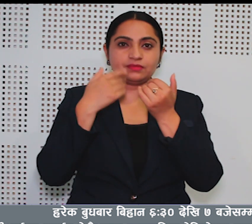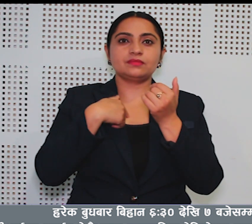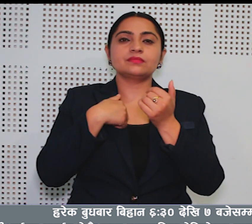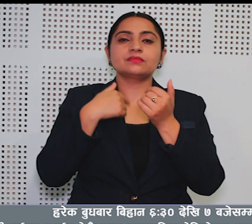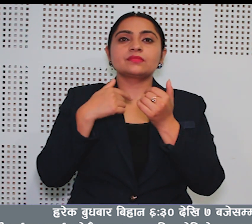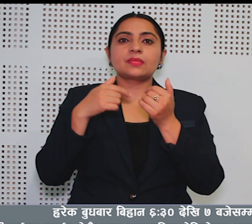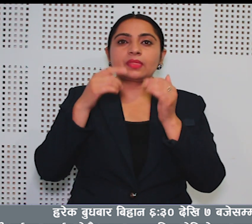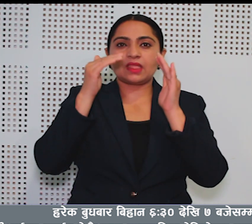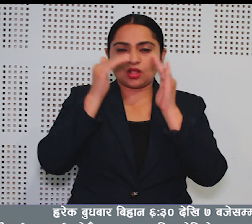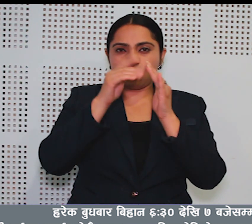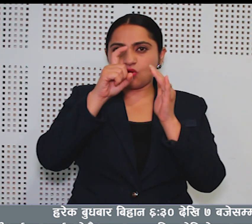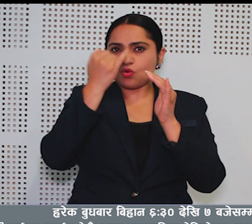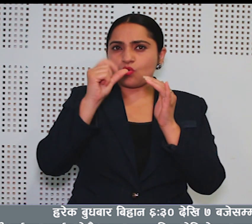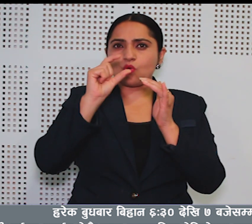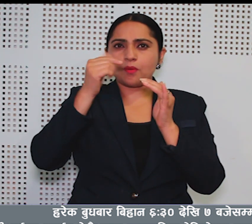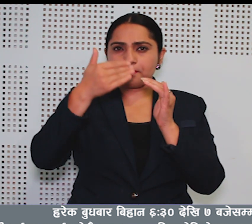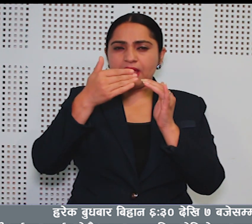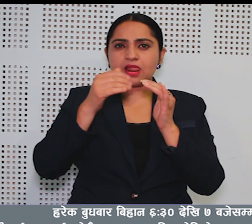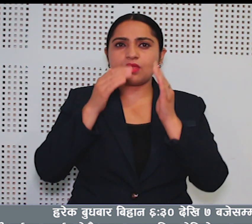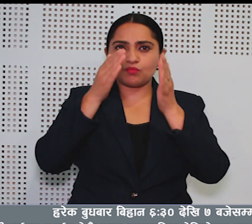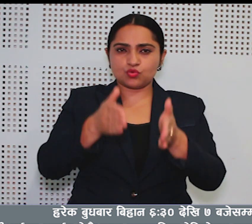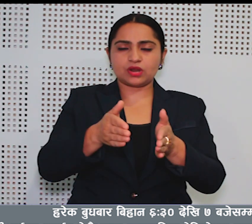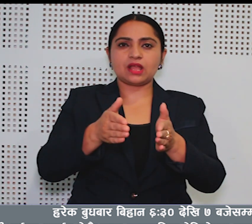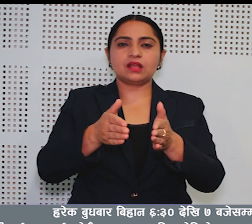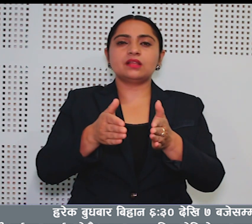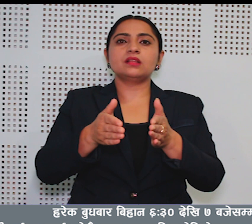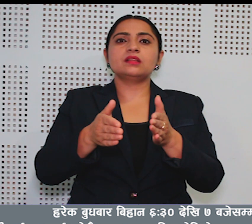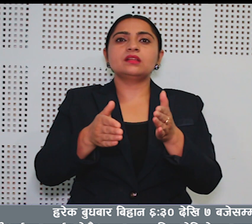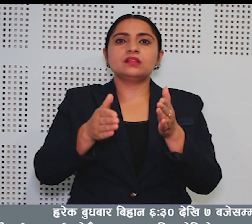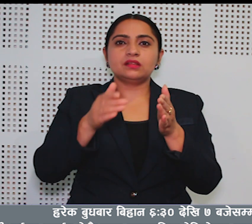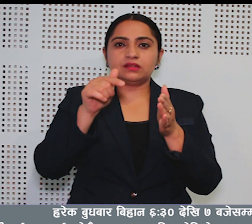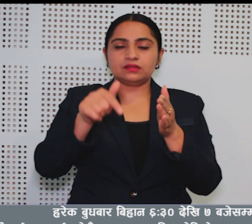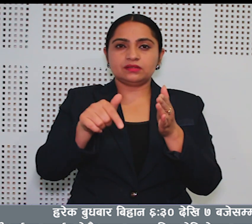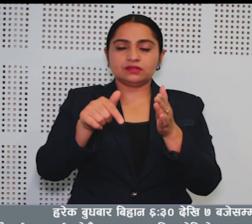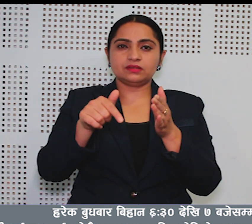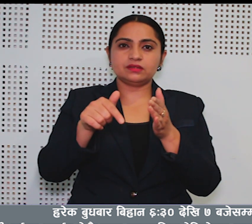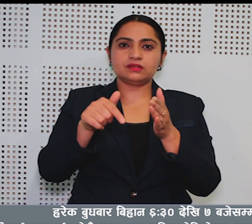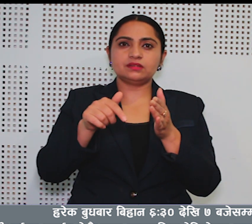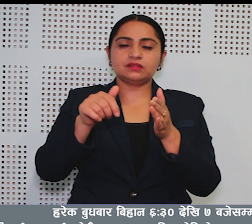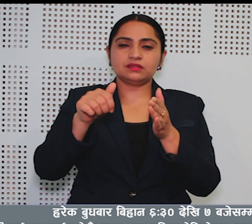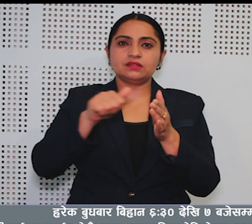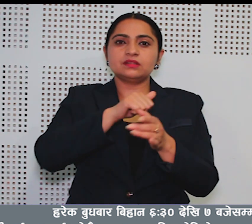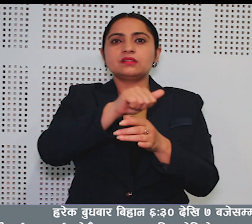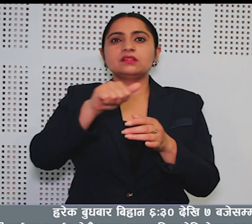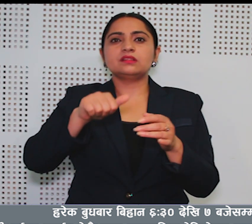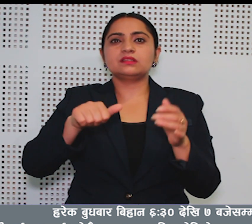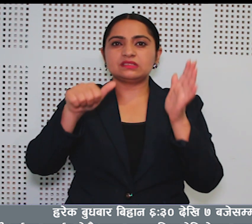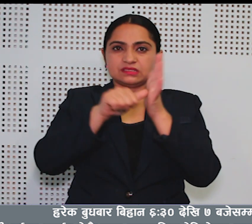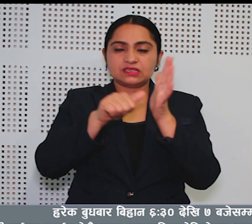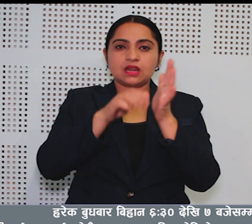घर गोपालपुर, वार्ड नंबर 10, थिलेश्वर नगर पेलका। सुविधा नहीं पाबा सकै छी, जना जिला कार्यालय में से कोनो सामान होय छै